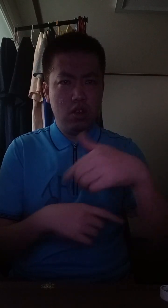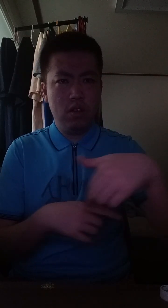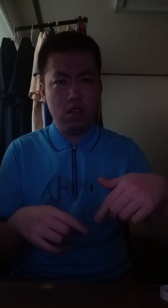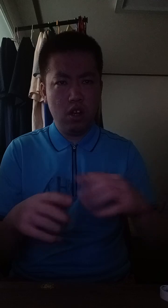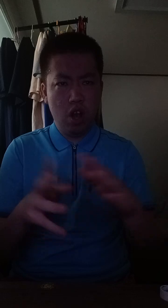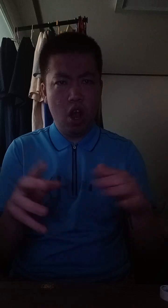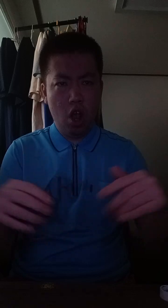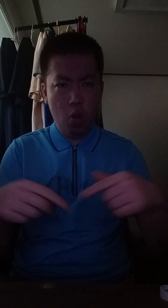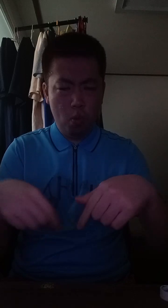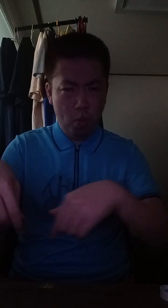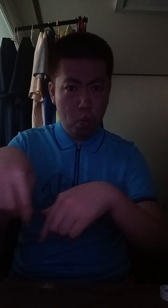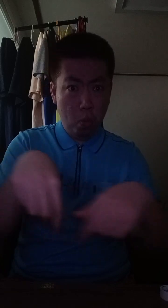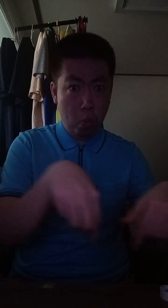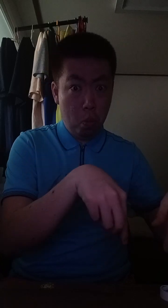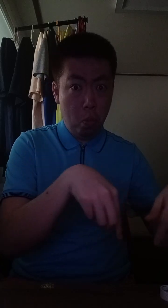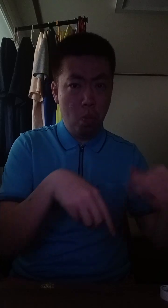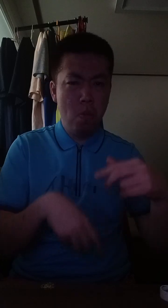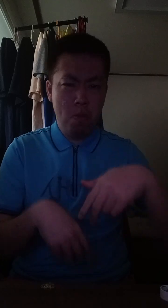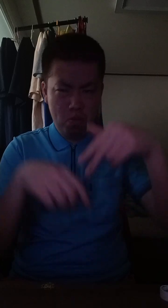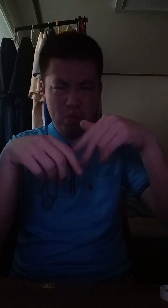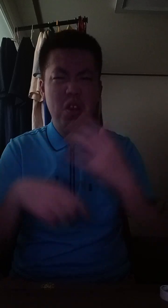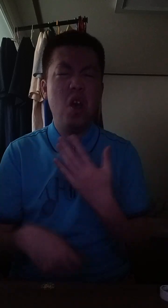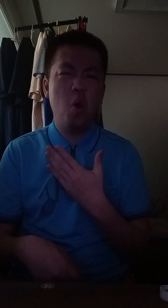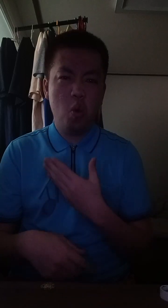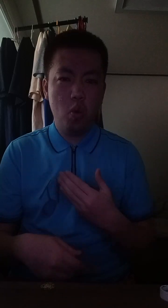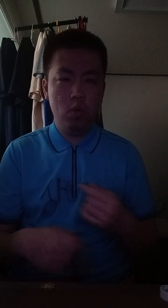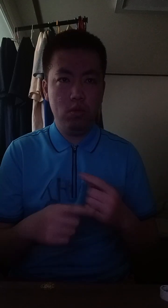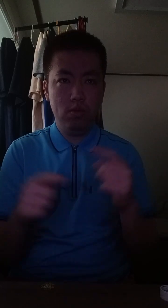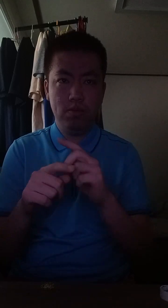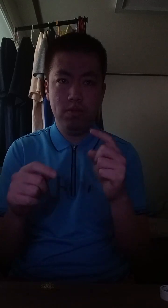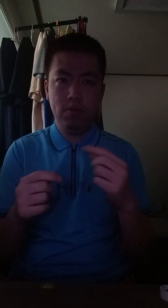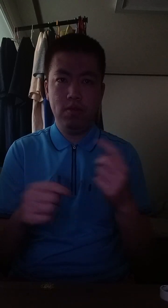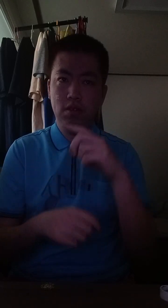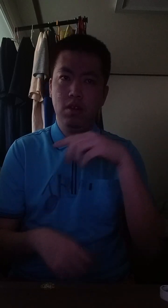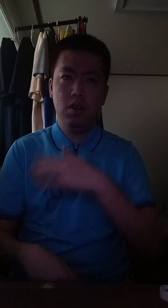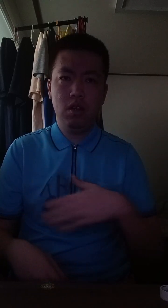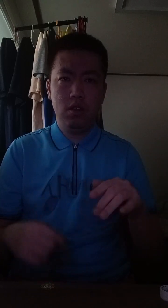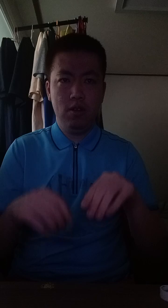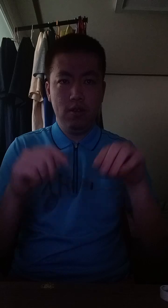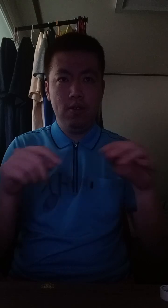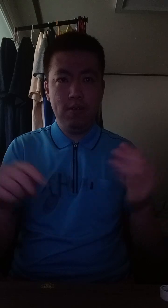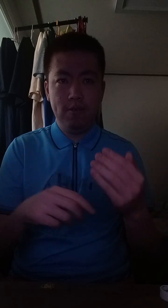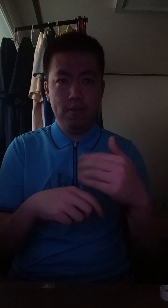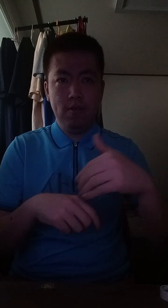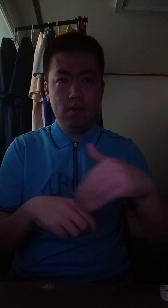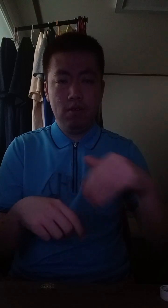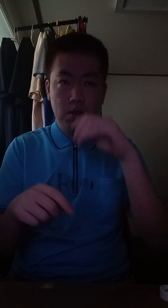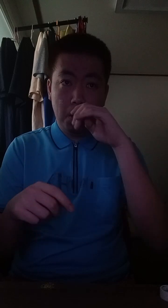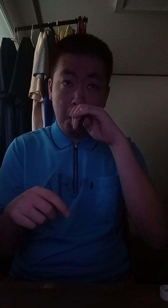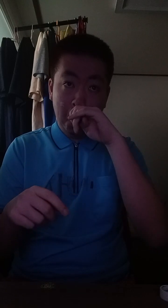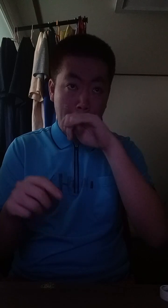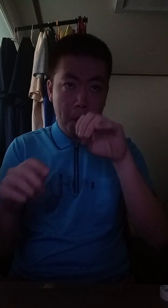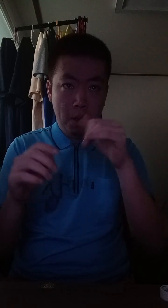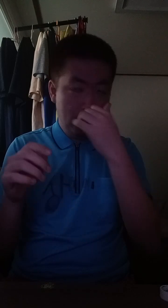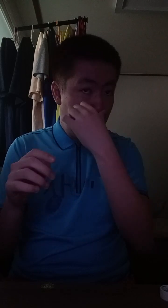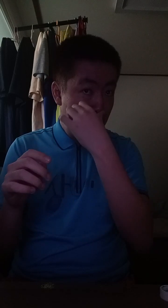수영장 배수구로 빨려 들어갔다가 구조되는 아찔한 사고가 있었습니다. 물빠짐을 막는 배수구 덮개가 열려 있었던 건데 김지용